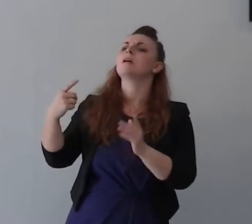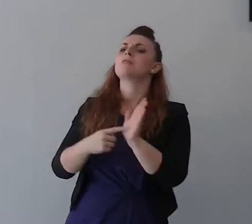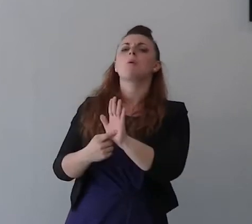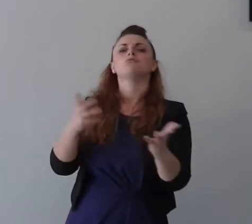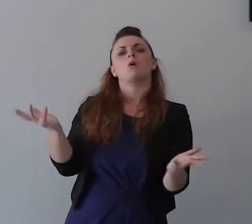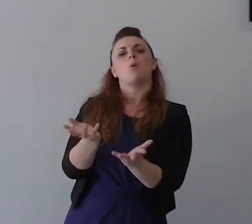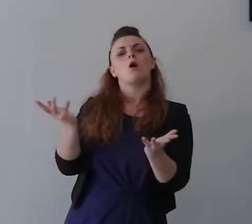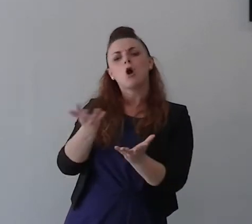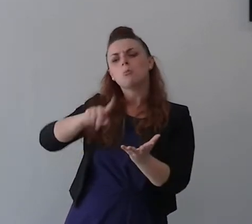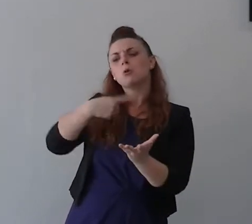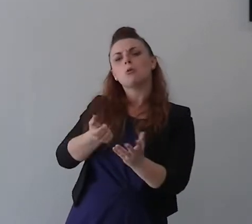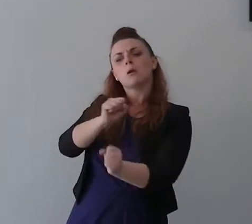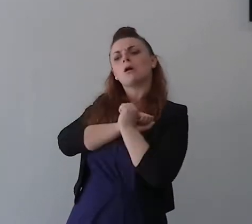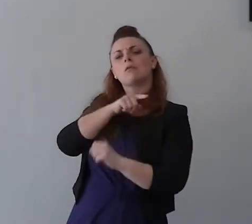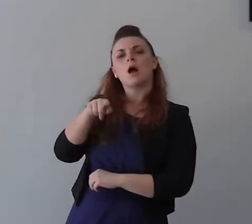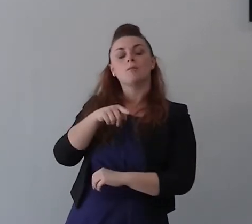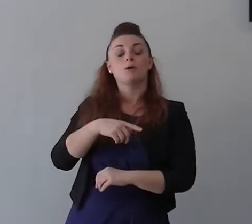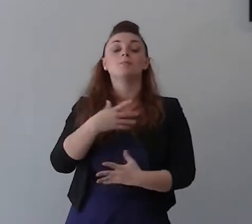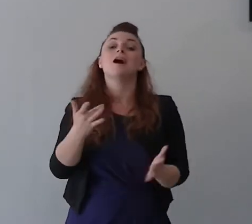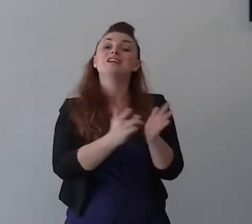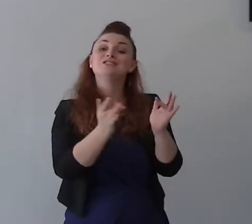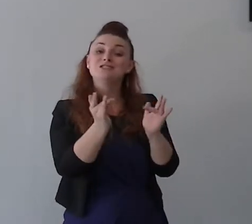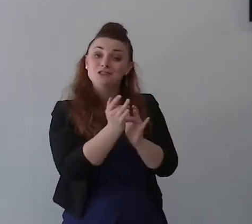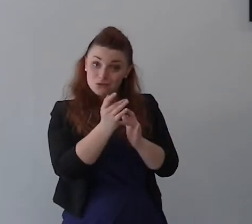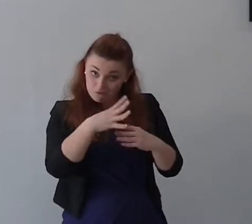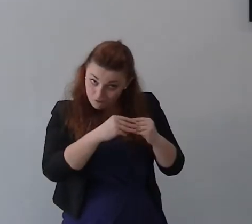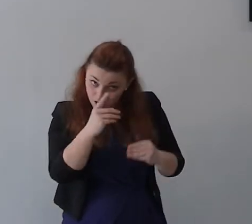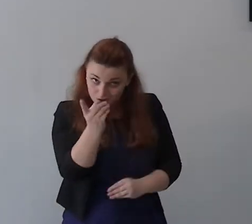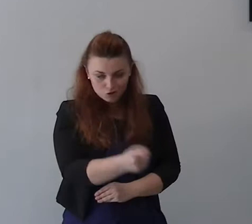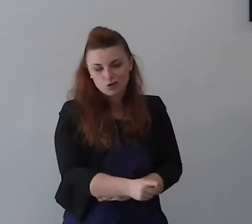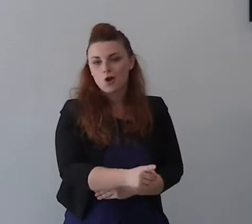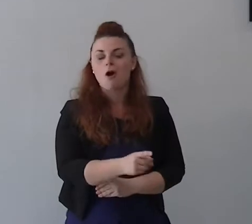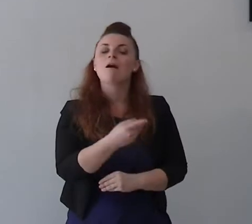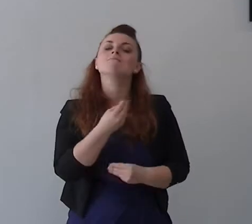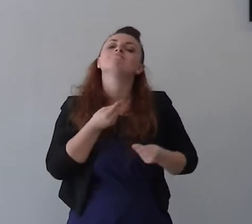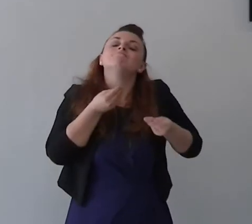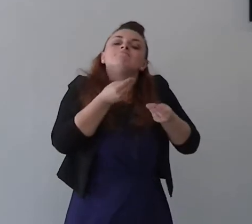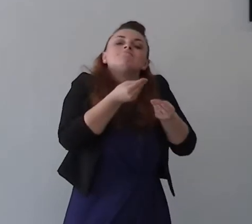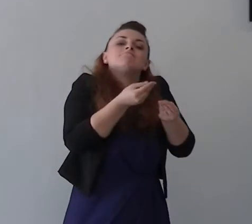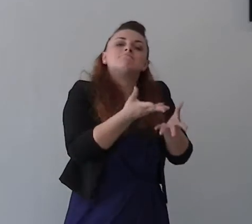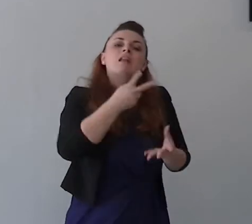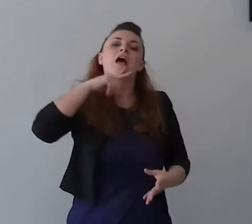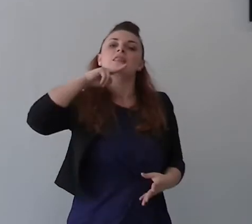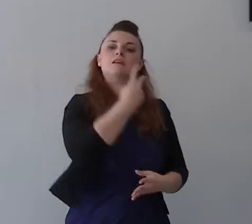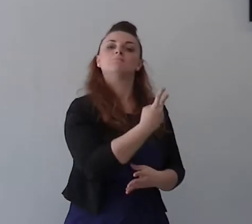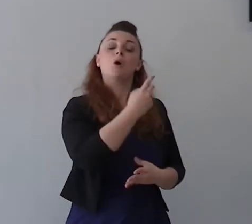Beh, quella volta Gesù non fece nessun segno, ma diede una risposta, che è una risposta importante per noi.